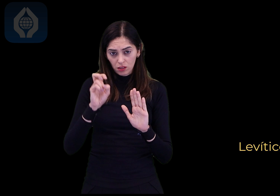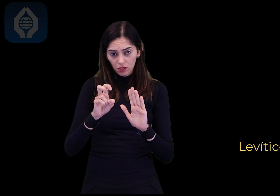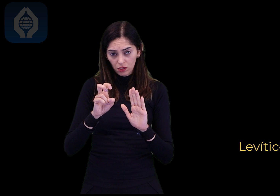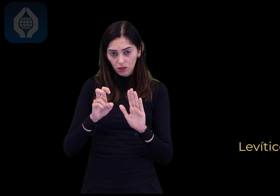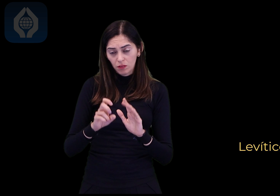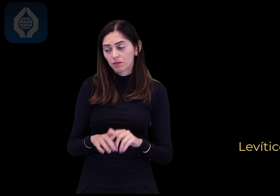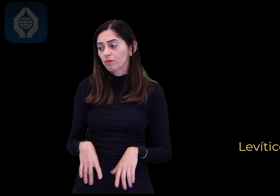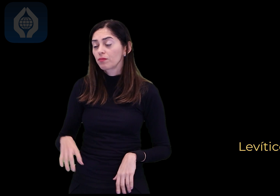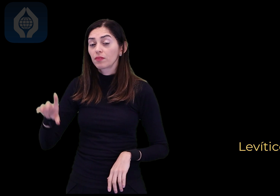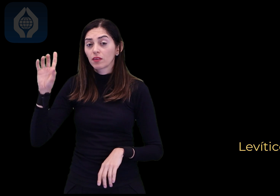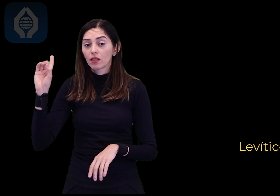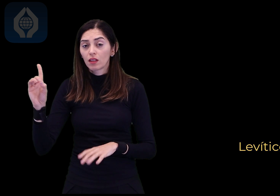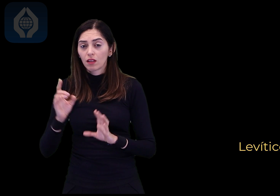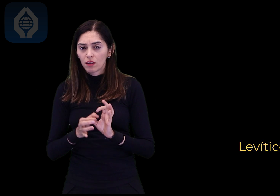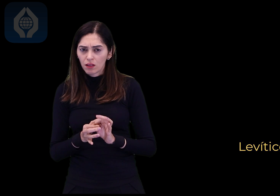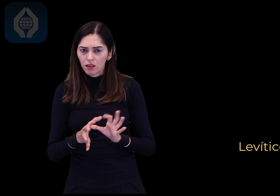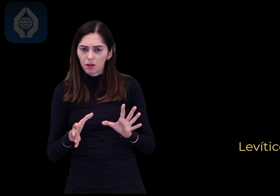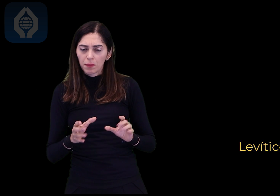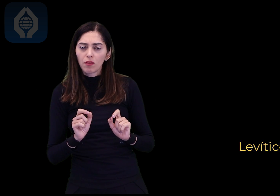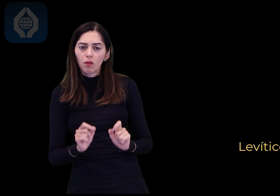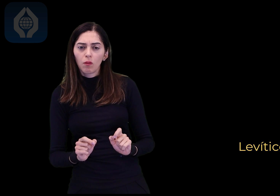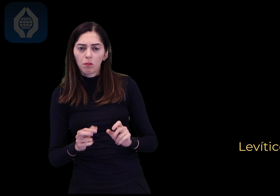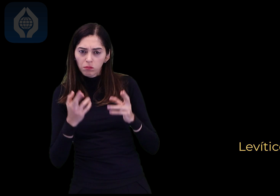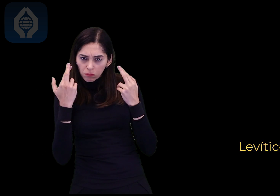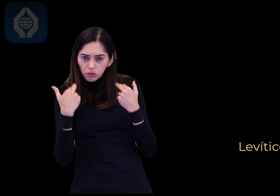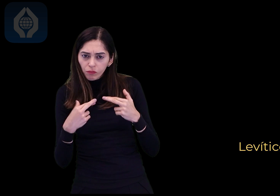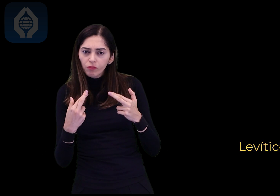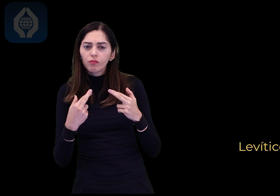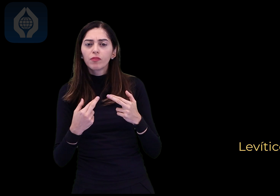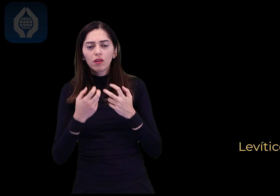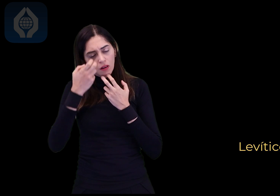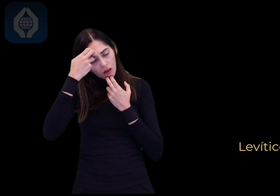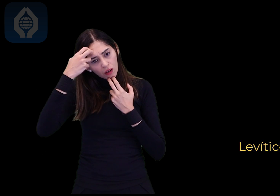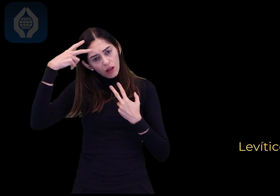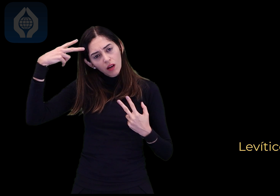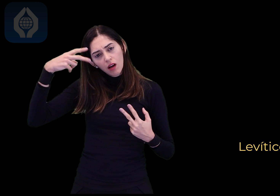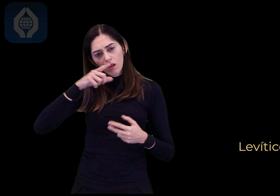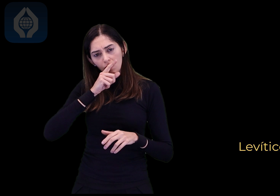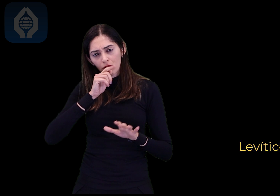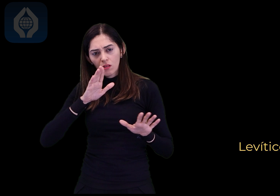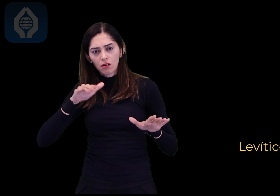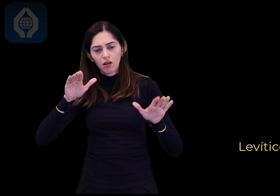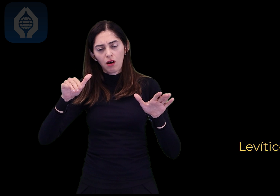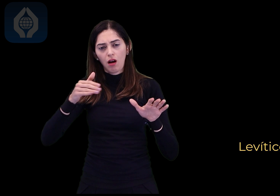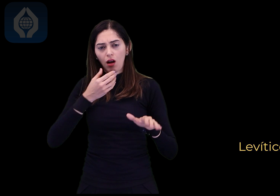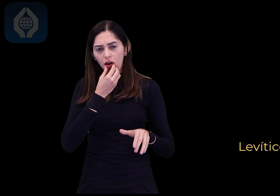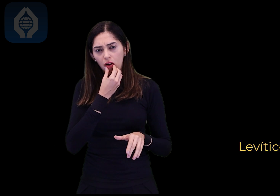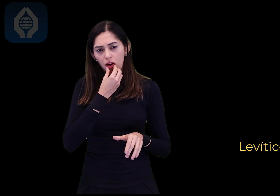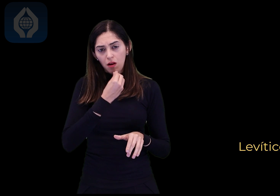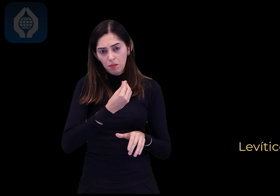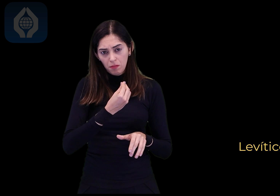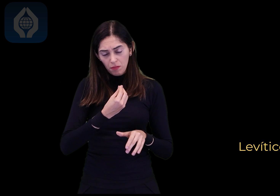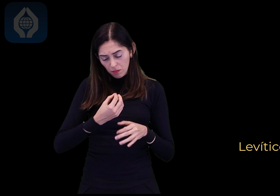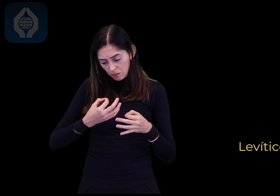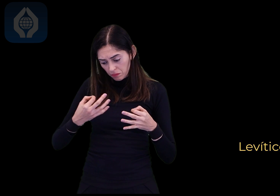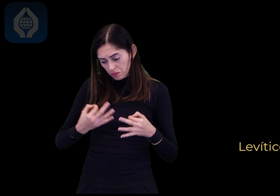sacrifícios de ovelhas, cabras, novilhas e aves. Os animais deveriam ser machos e sem defeitos. O sangue tinha que